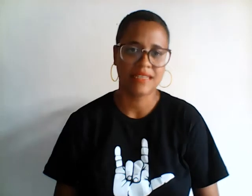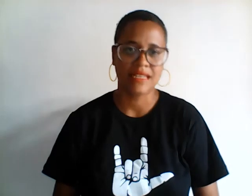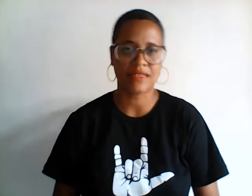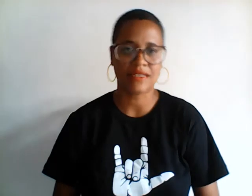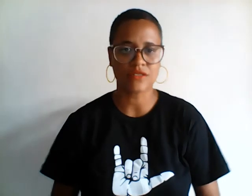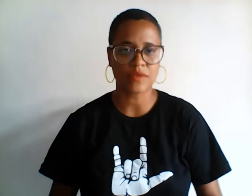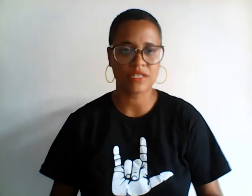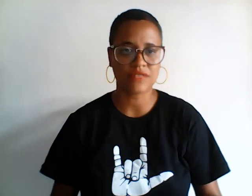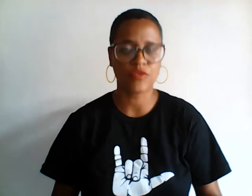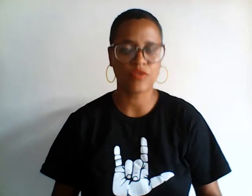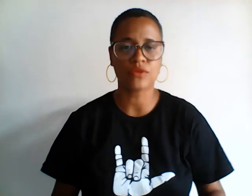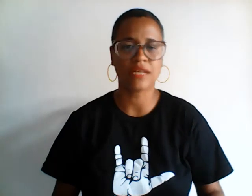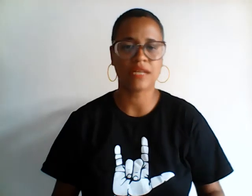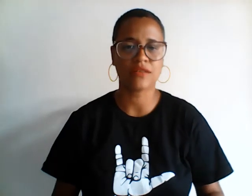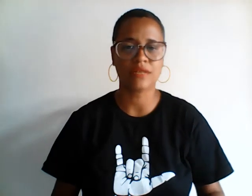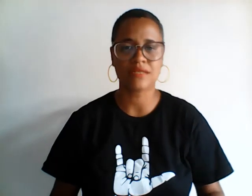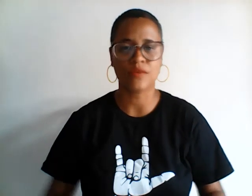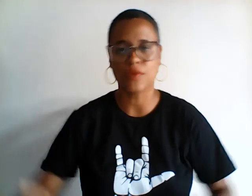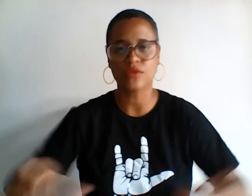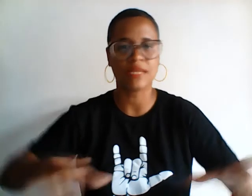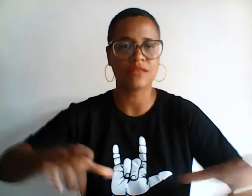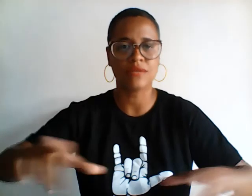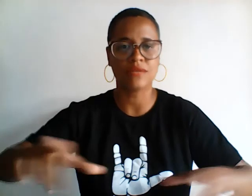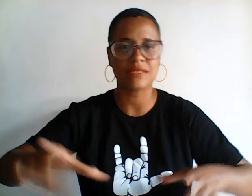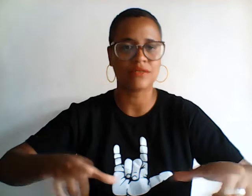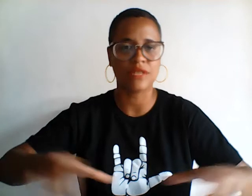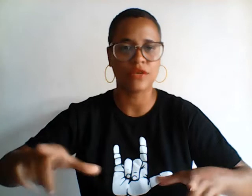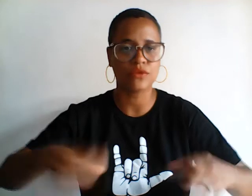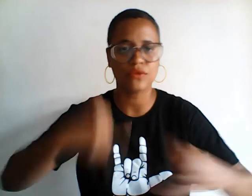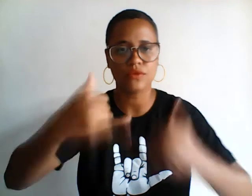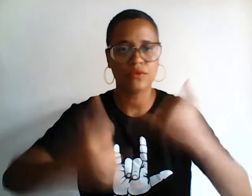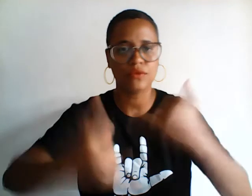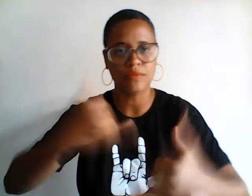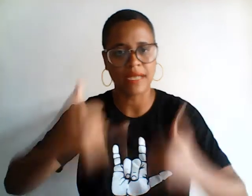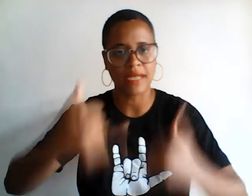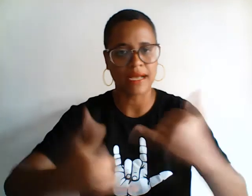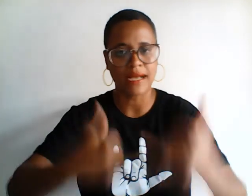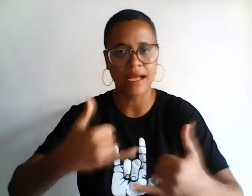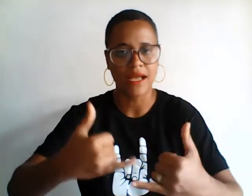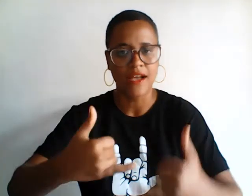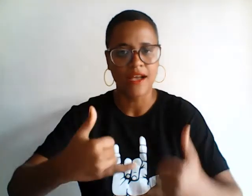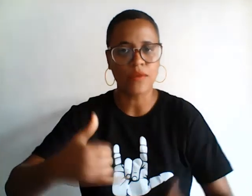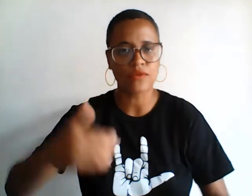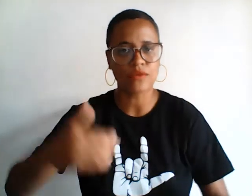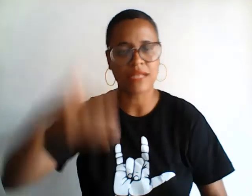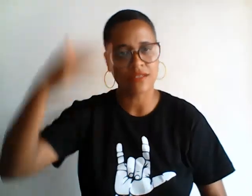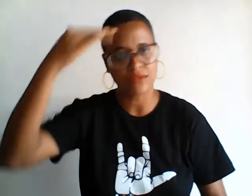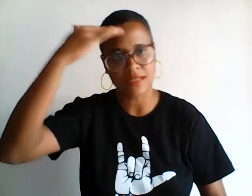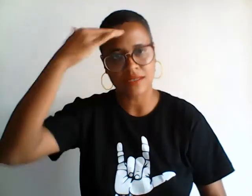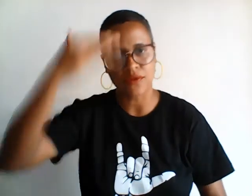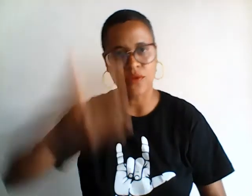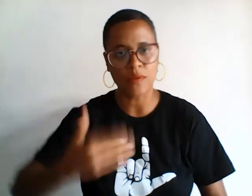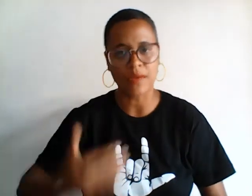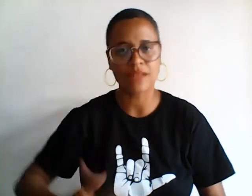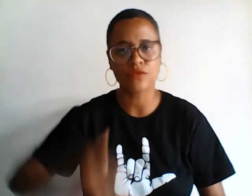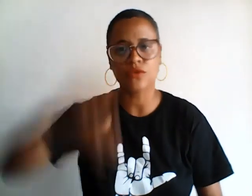Então, só para a gente ver o ponto de articulação. Ponto de articulação neutro, brincar. Ponto de articulação em alguma parte do